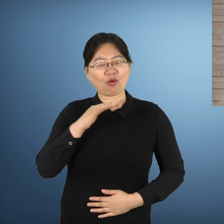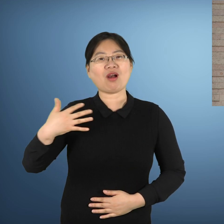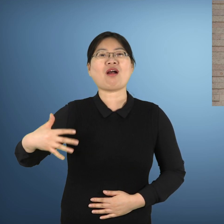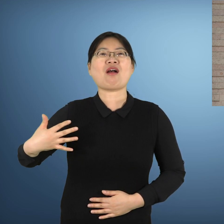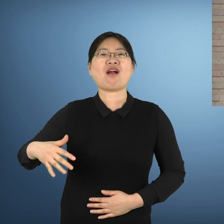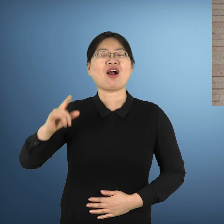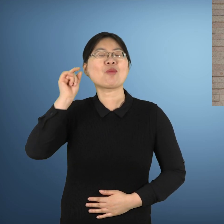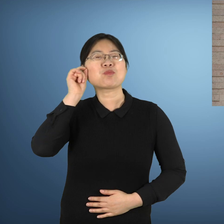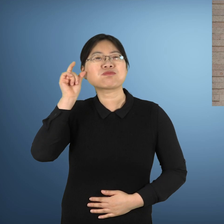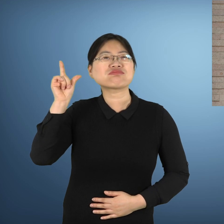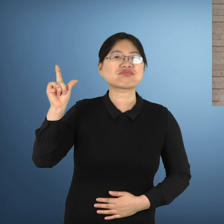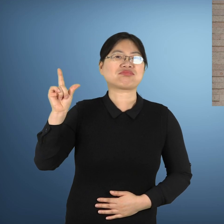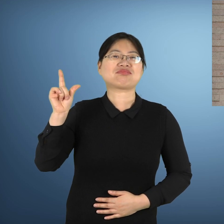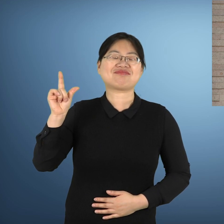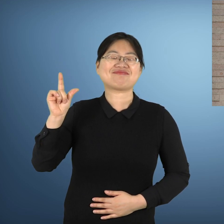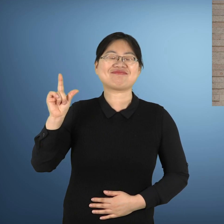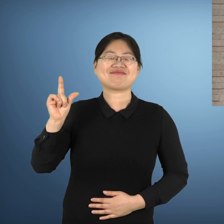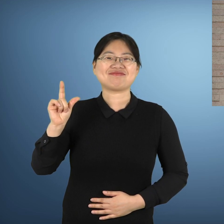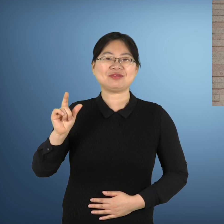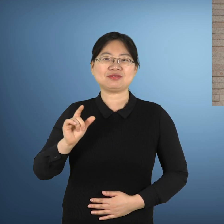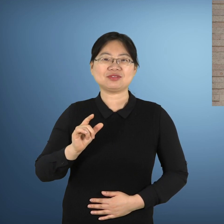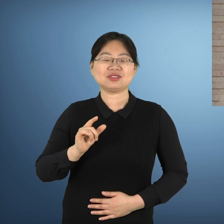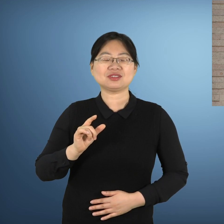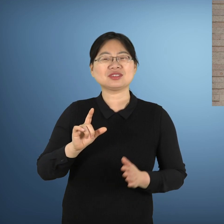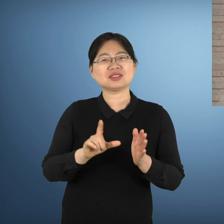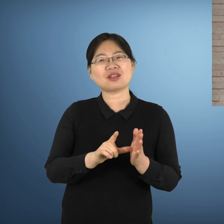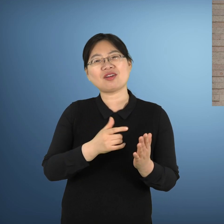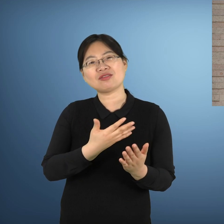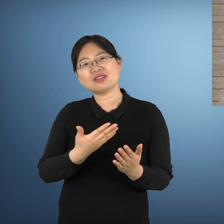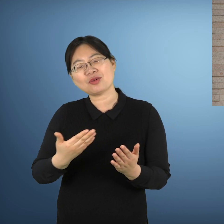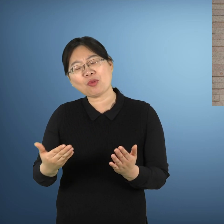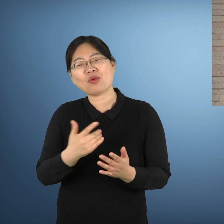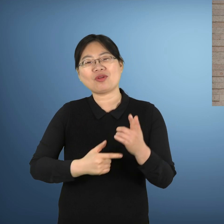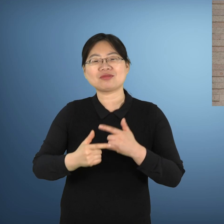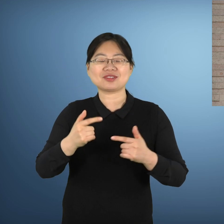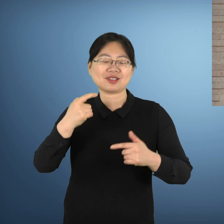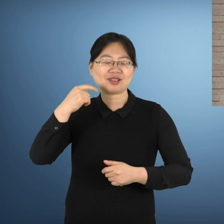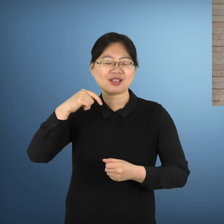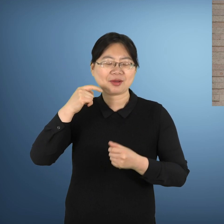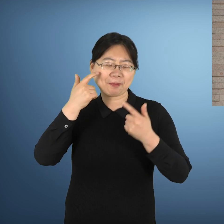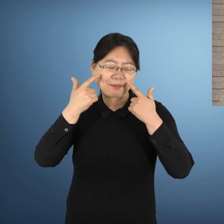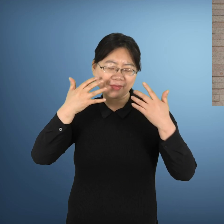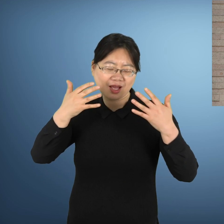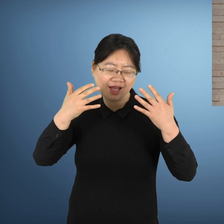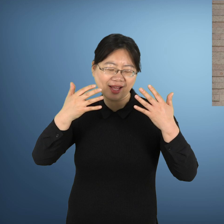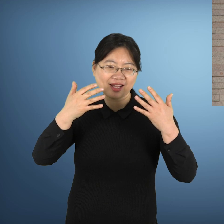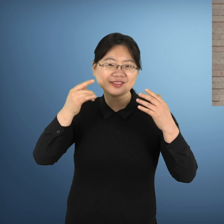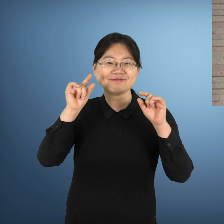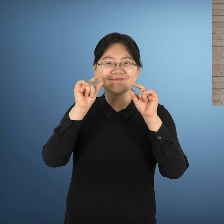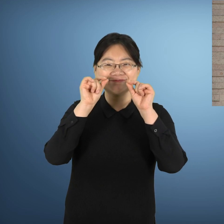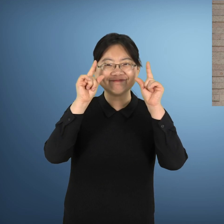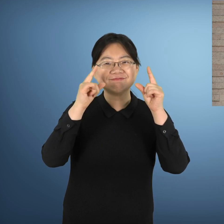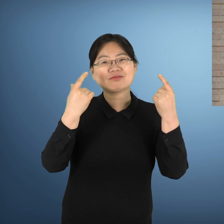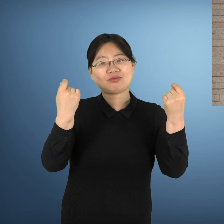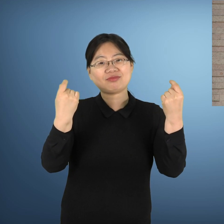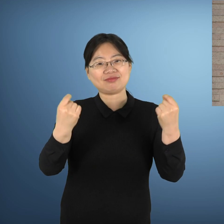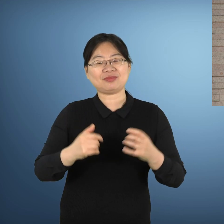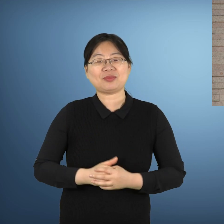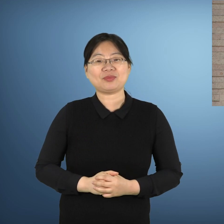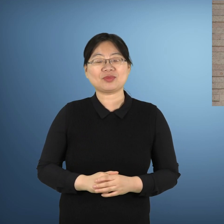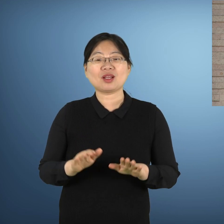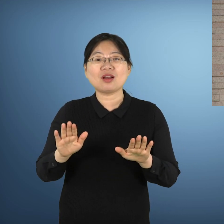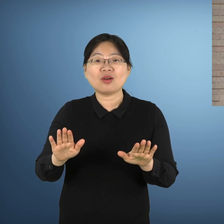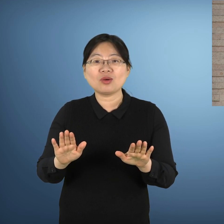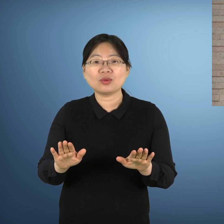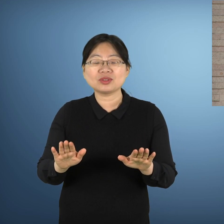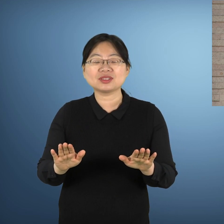얼마나 어마어마한가를 갈수록 절감합니다. 자, 오늘은 1월부터